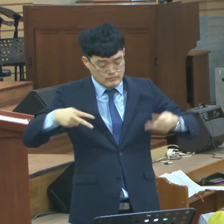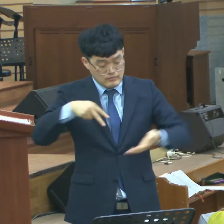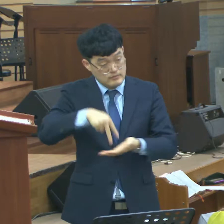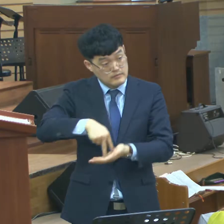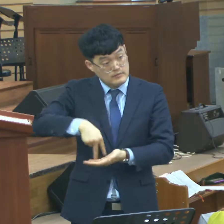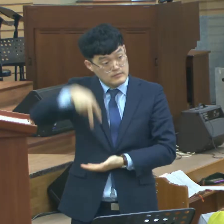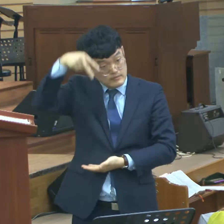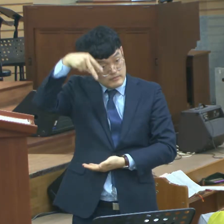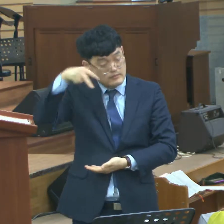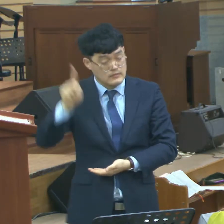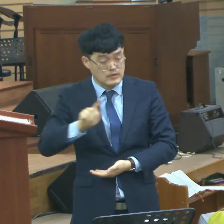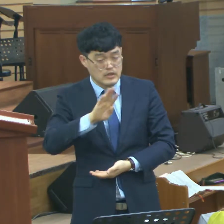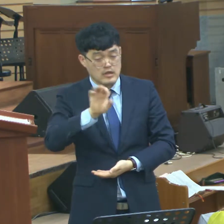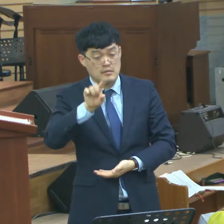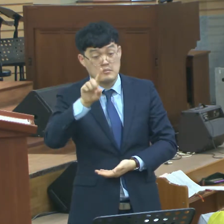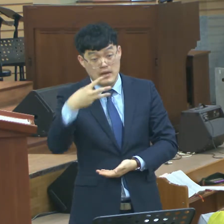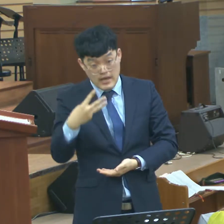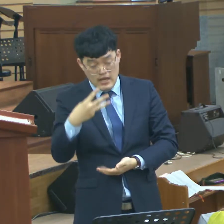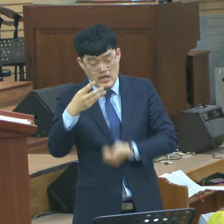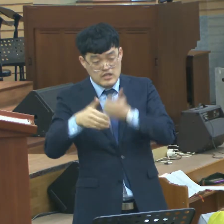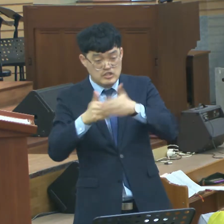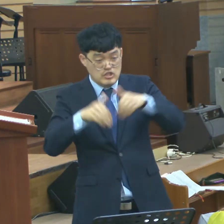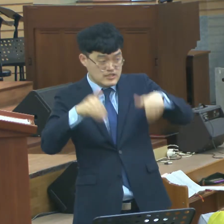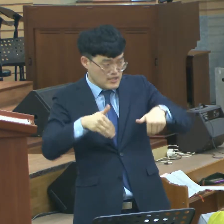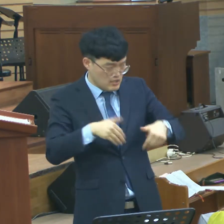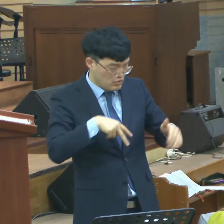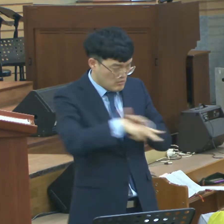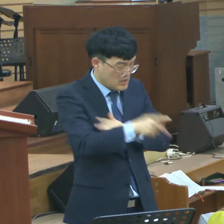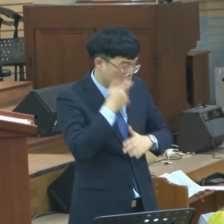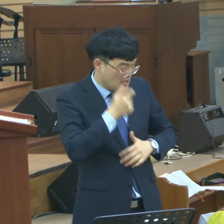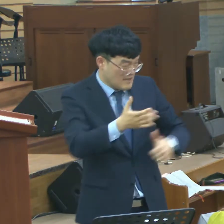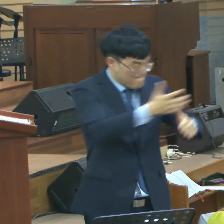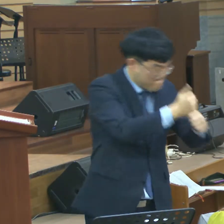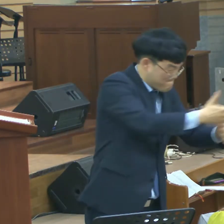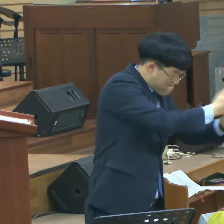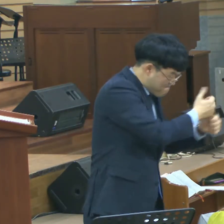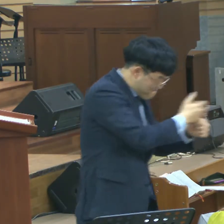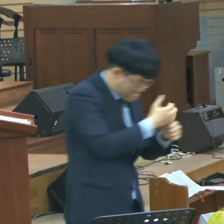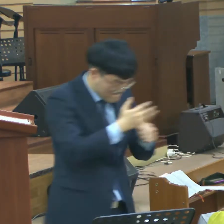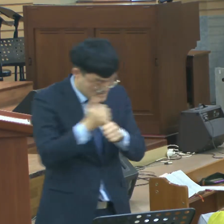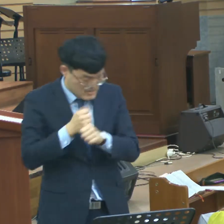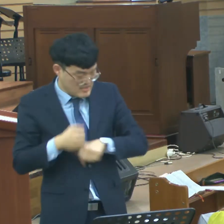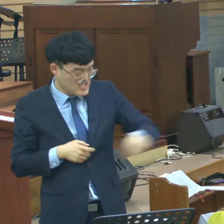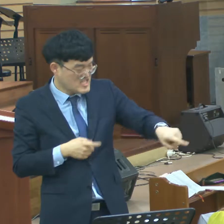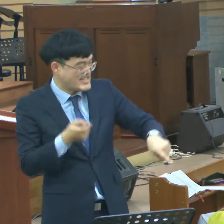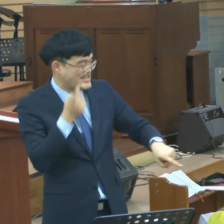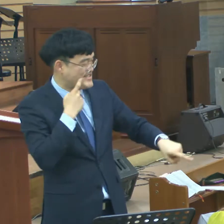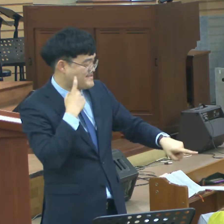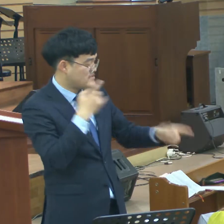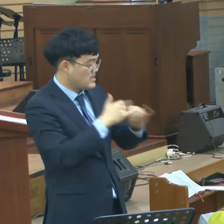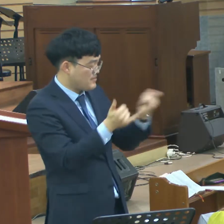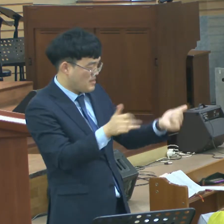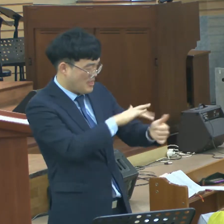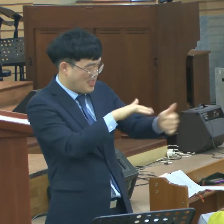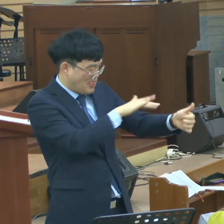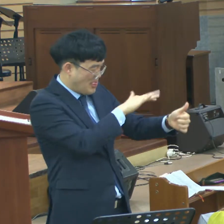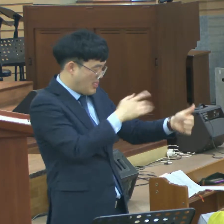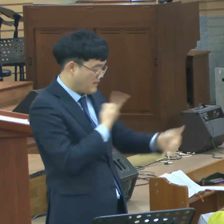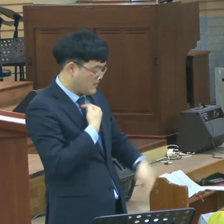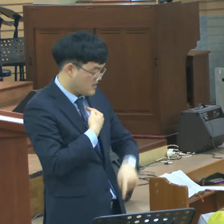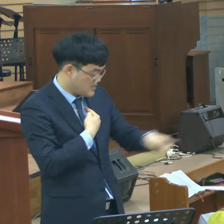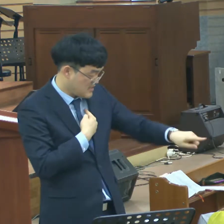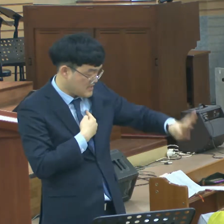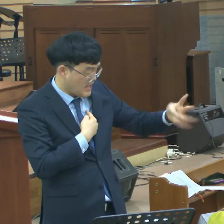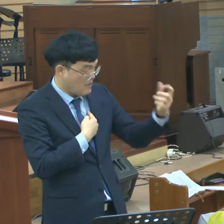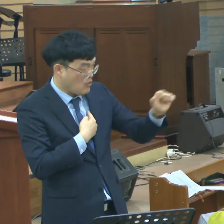선지자를 도망가지 못하게 450명 한 명도 도망가지 못하도록 기손 시내에서 이 거짓말로 사람들을 그동안 잘못